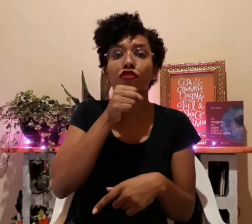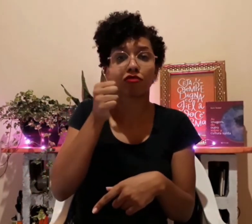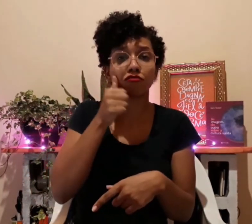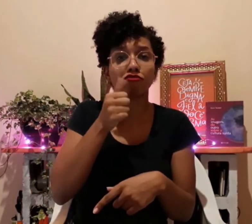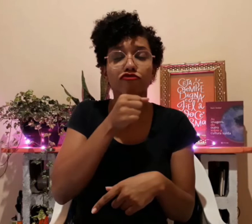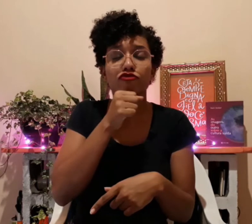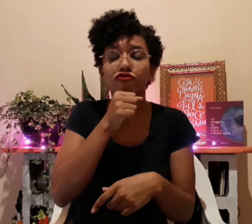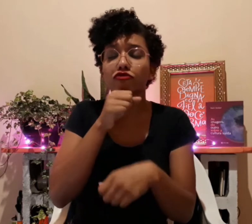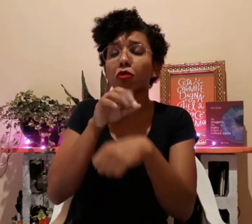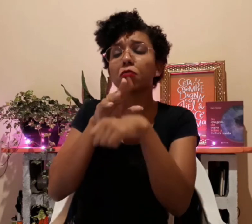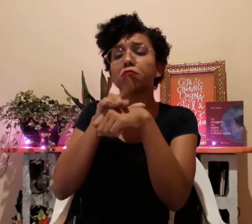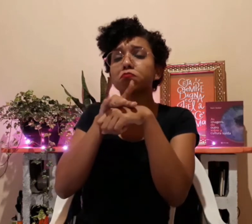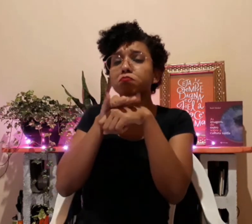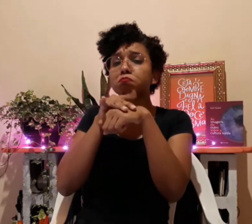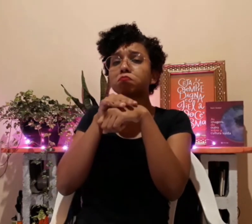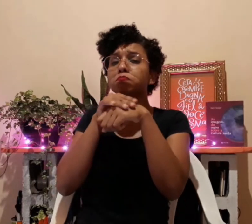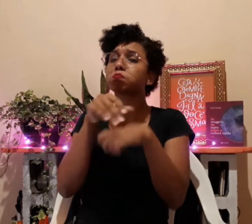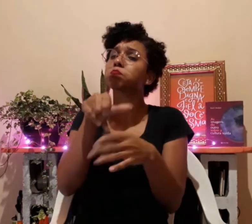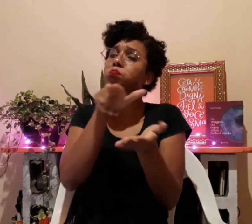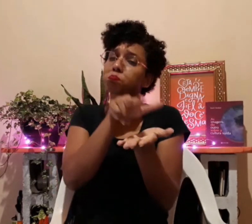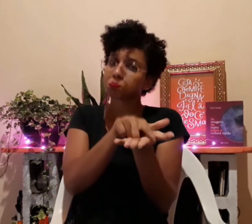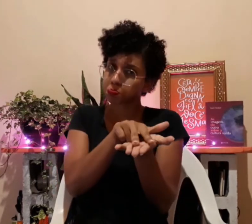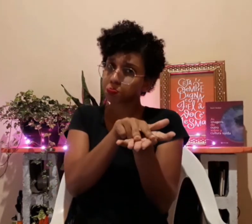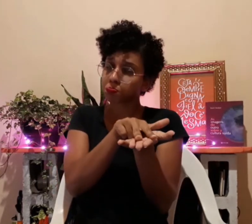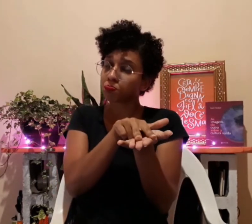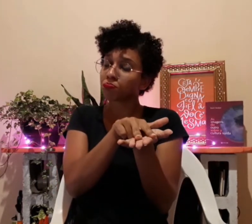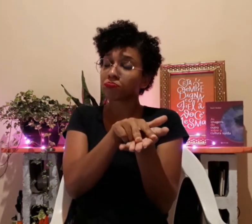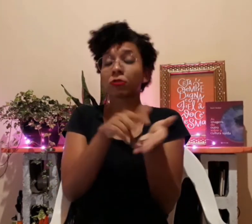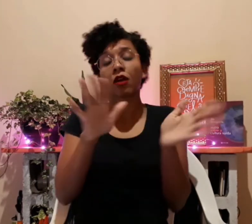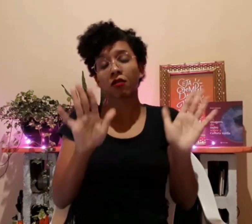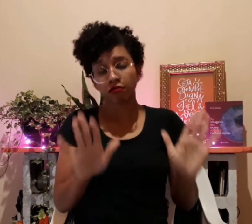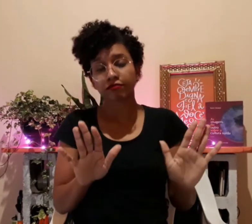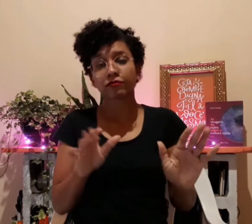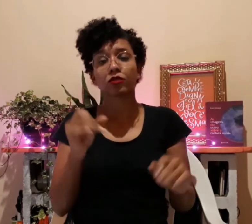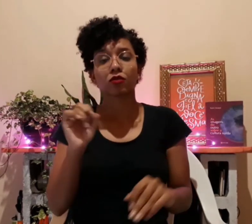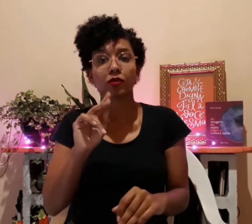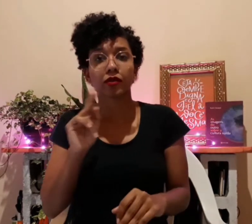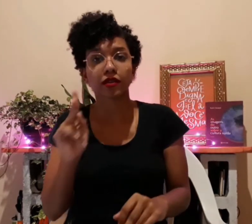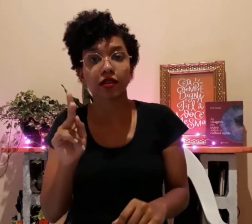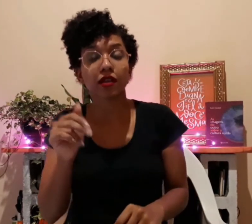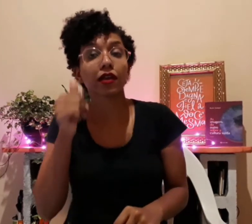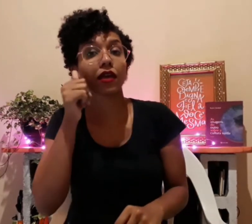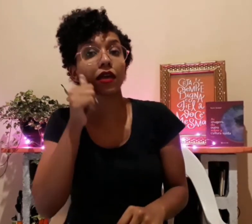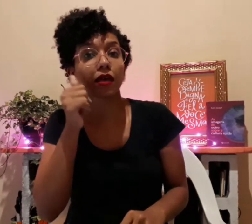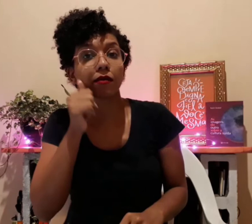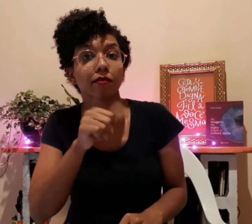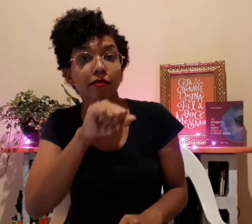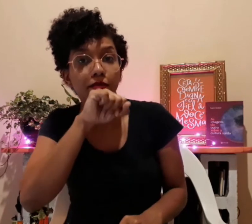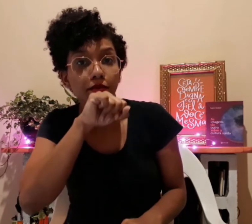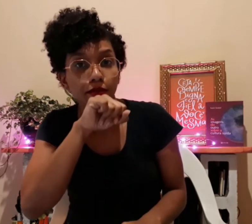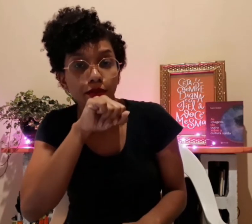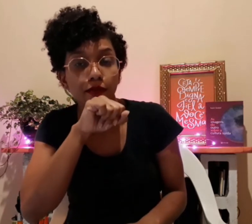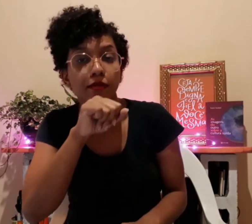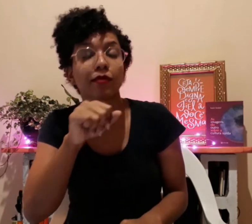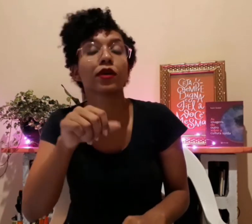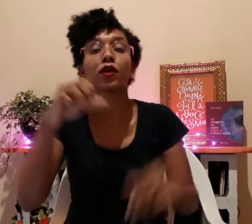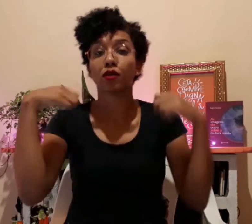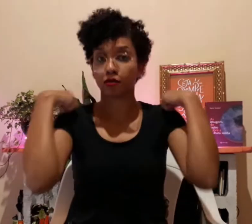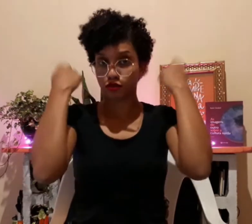estava acamada e precisava de cuidados. Bom, a mãe da Chapeuzinho